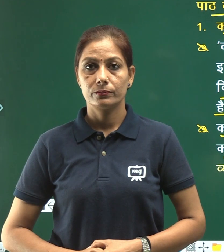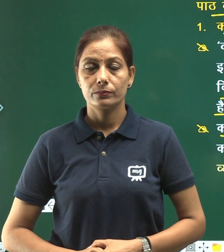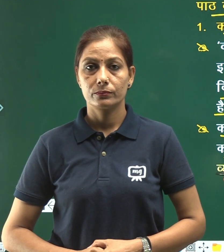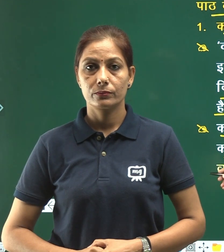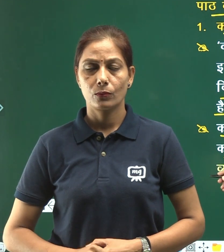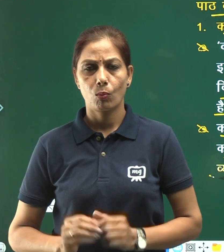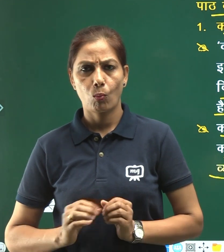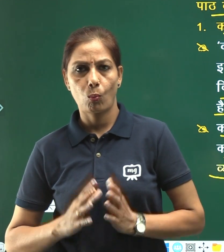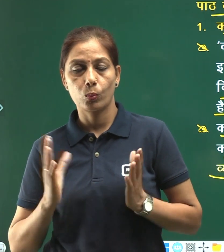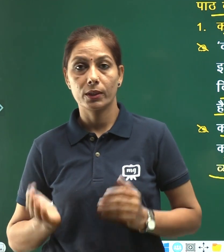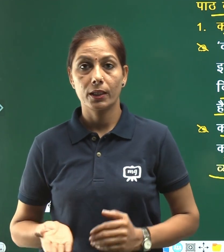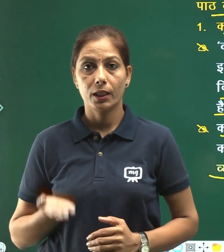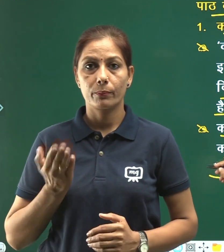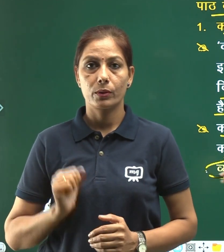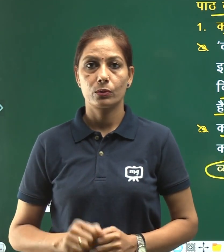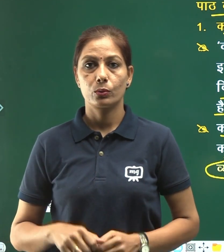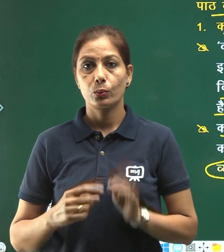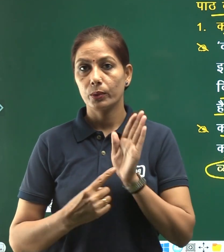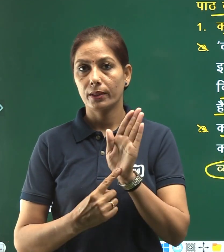व्यापकता को दर्शाया है।